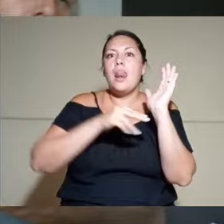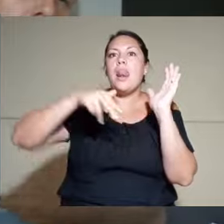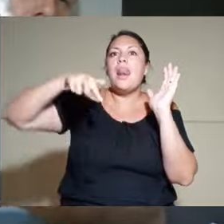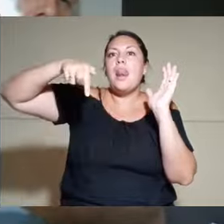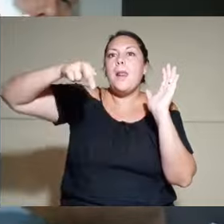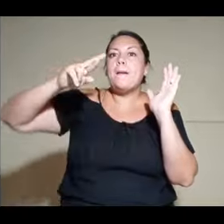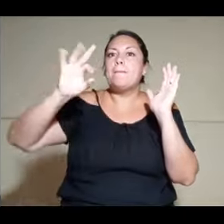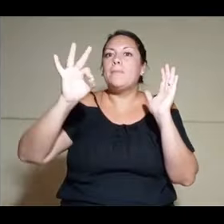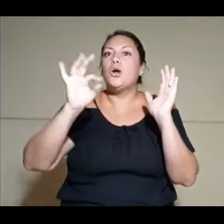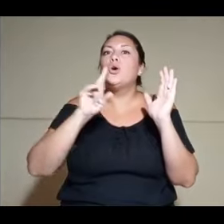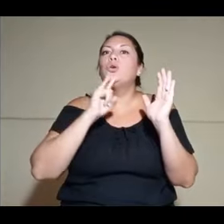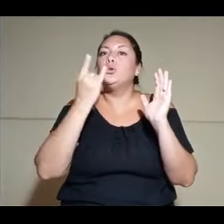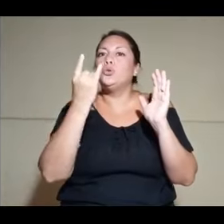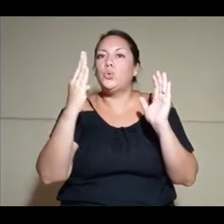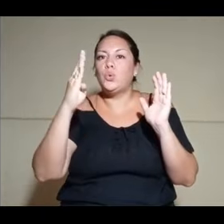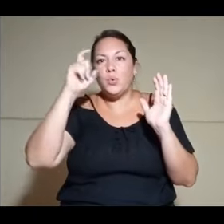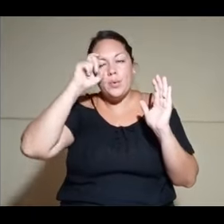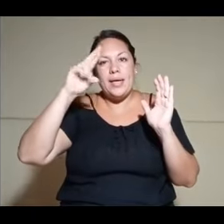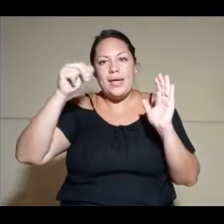protuberancia, prácticamente. El bulbo raquídeo.